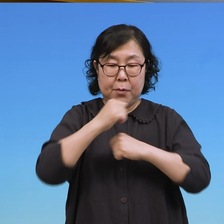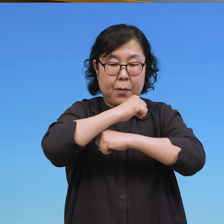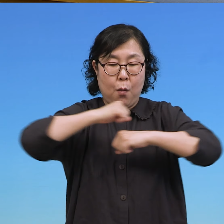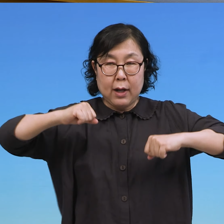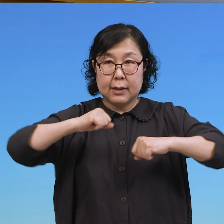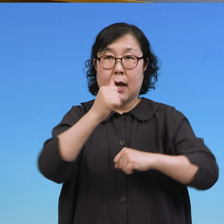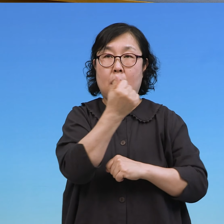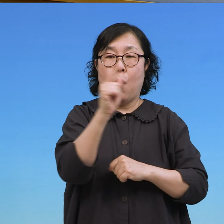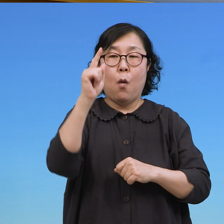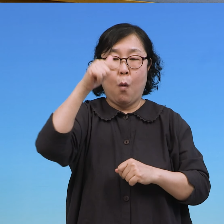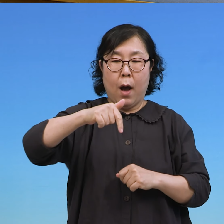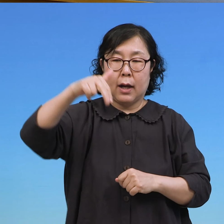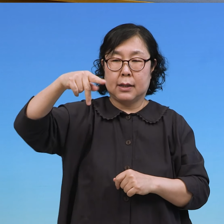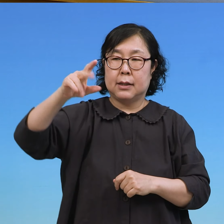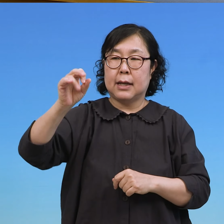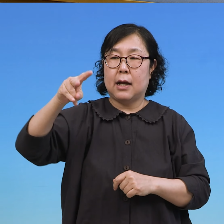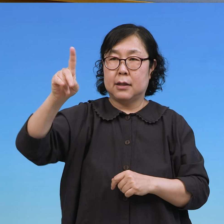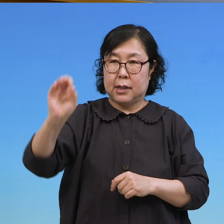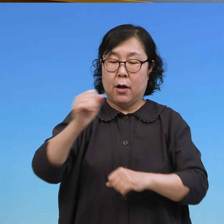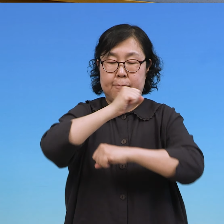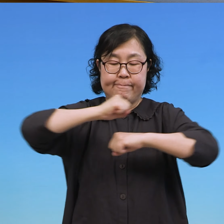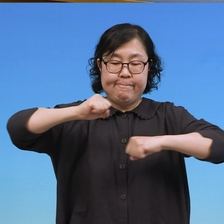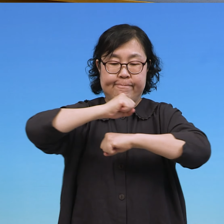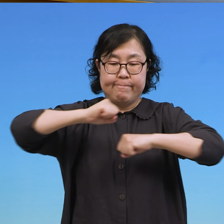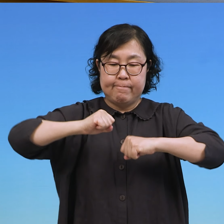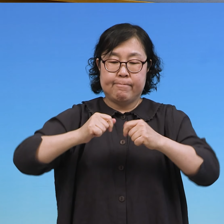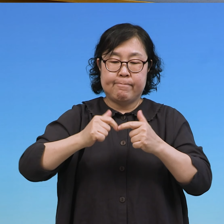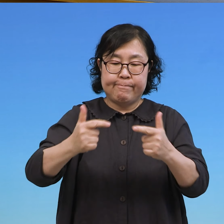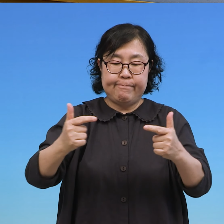기쁨의 확장성입니다. 기쁨의 확장성.